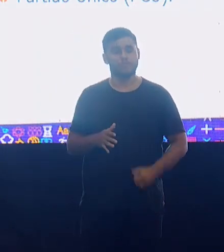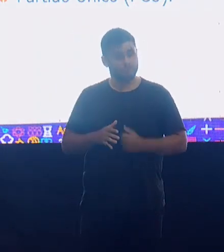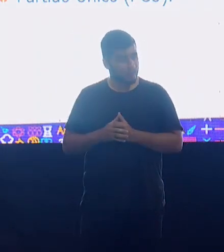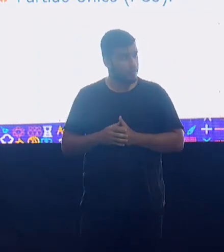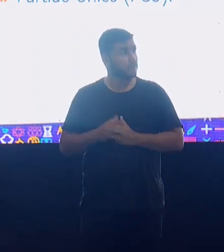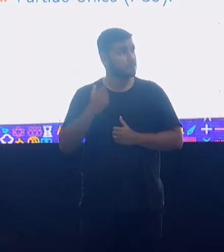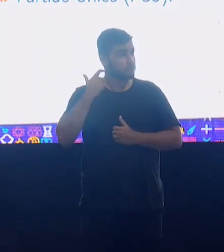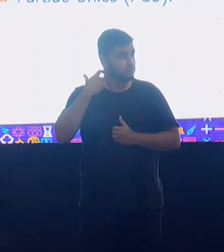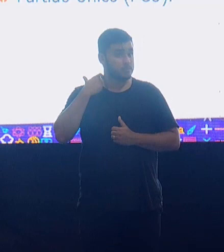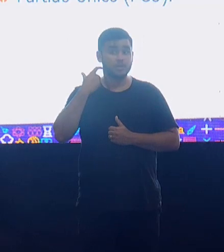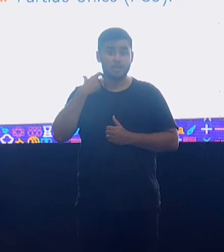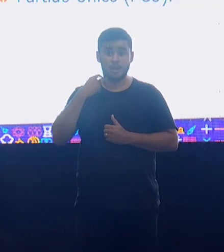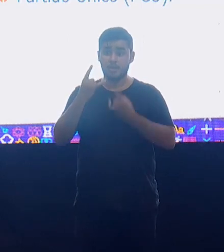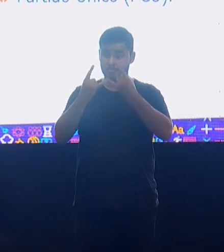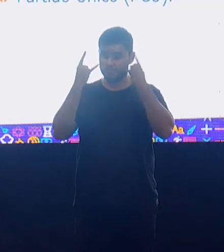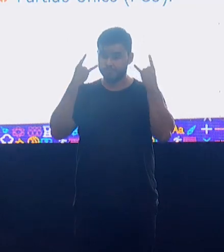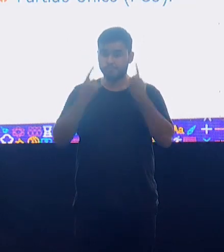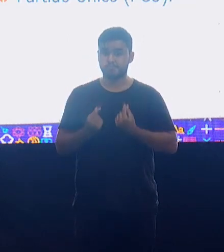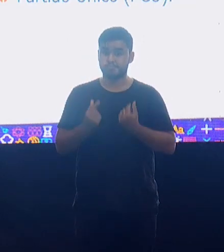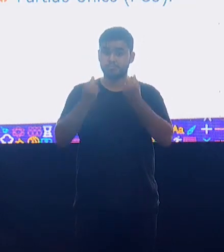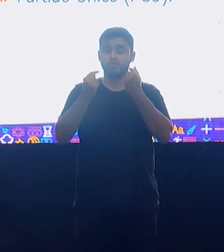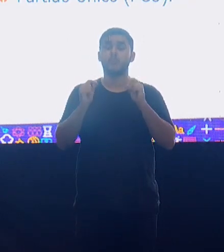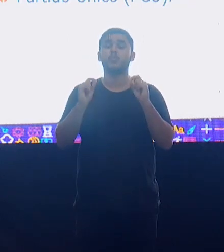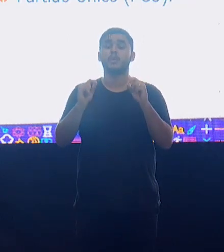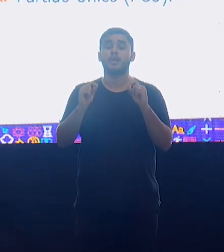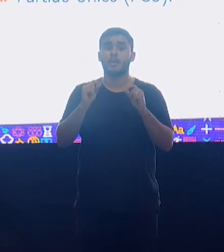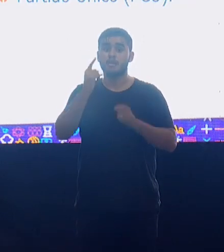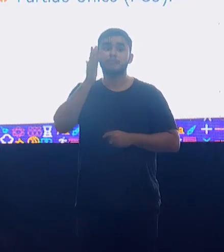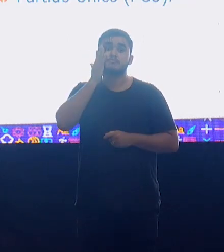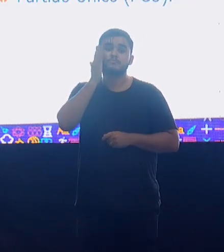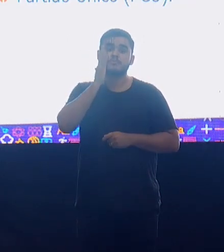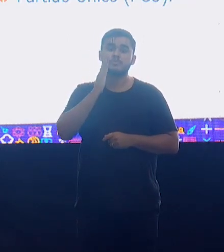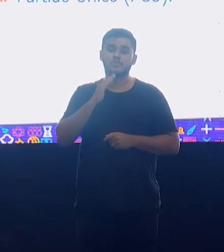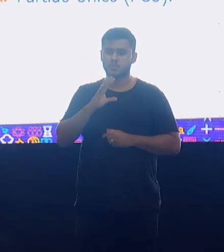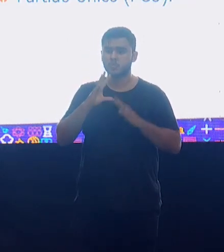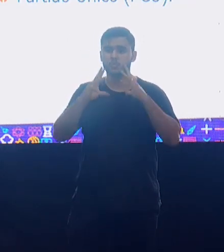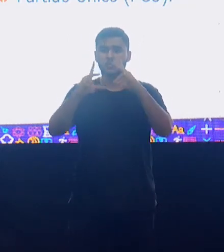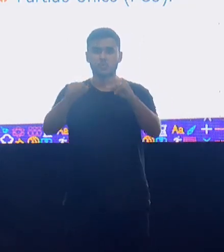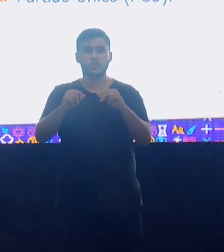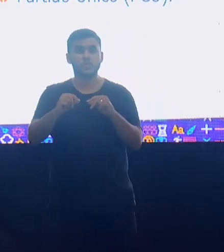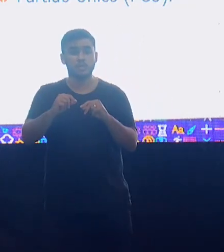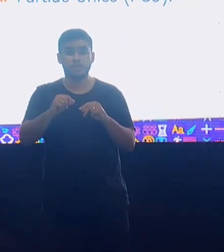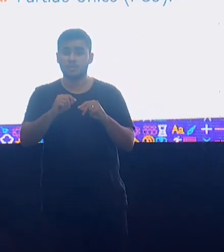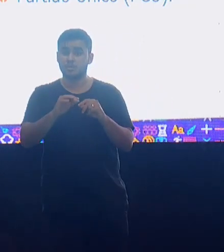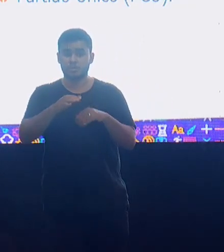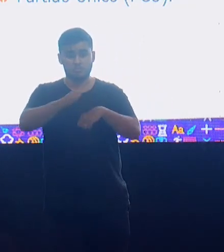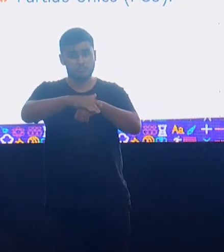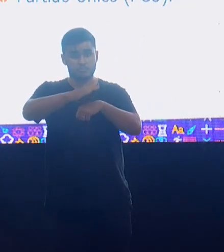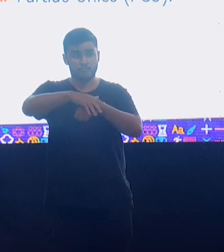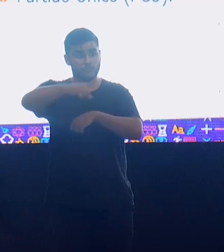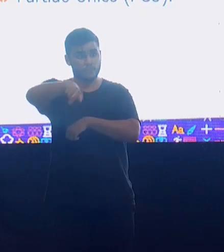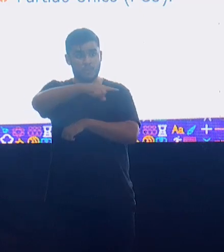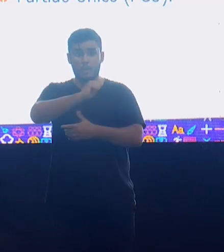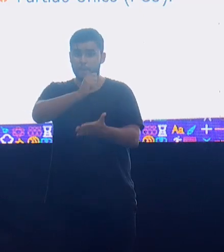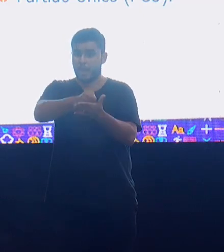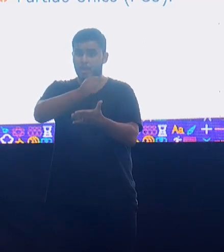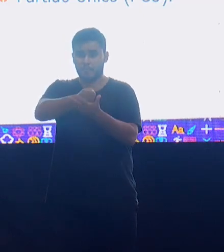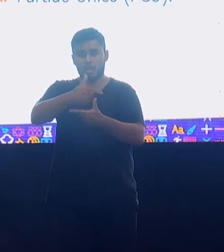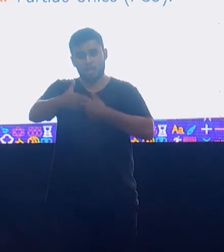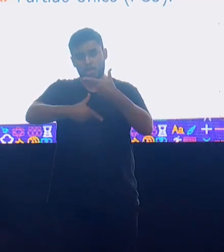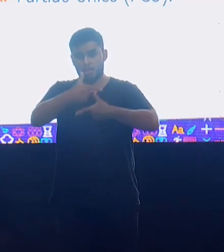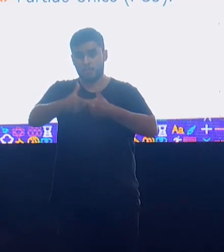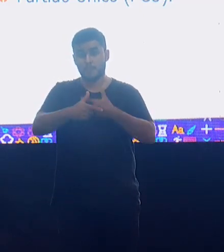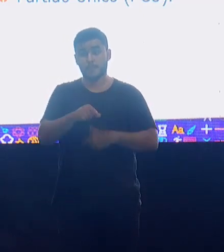ideia do capitalismo liberal clássico é garantir vida, liberdade e propriedade. O resto é você. E no socialismo?